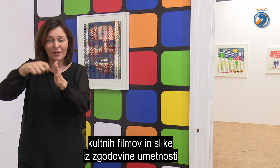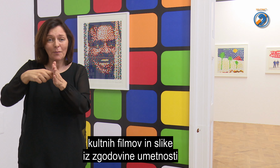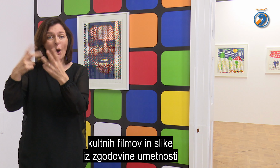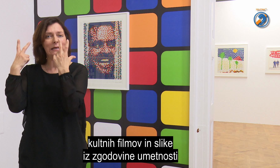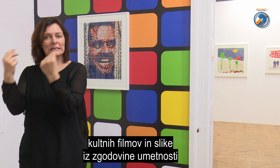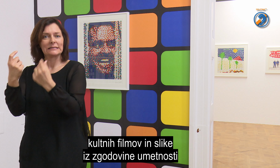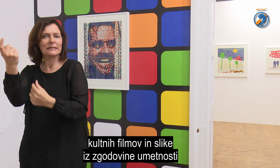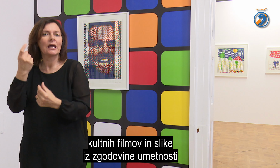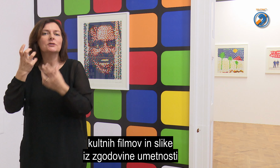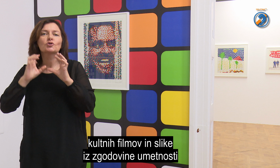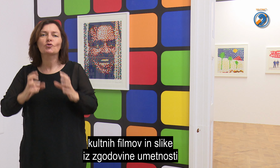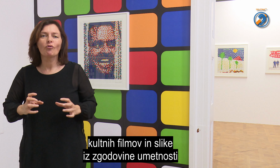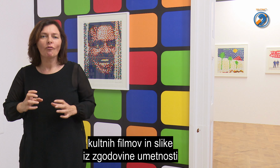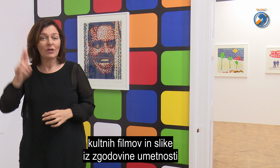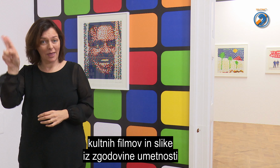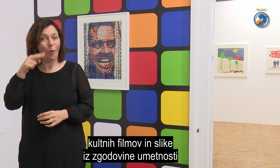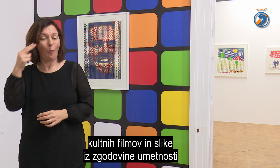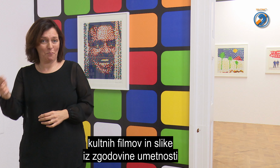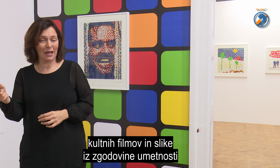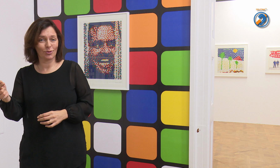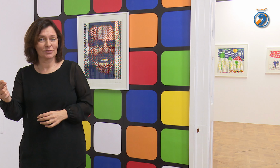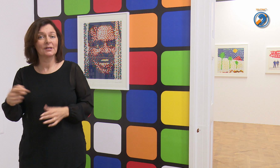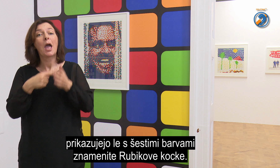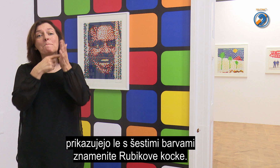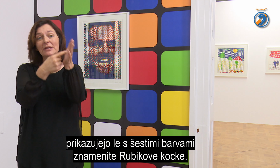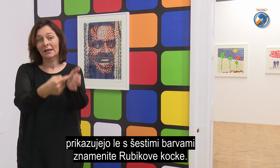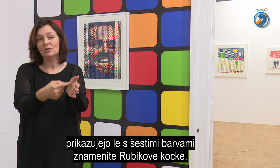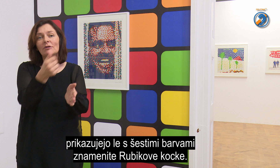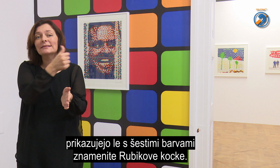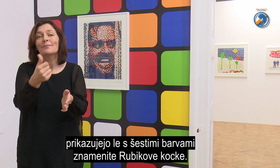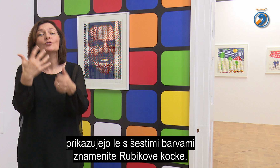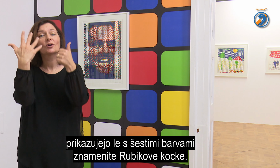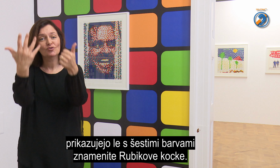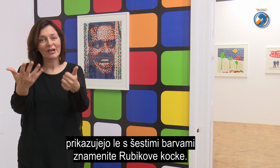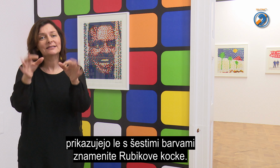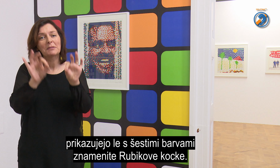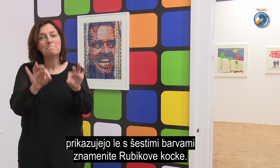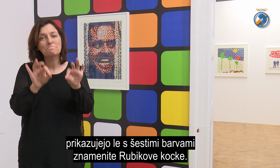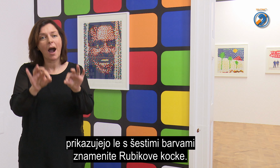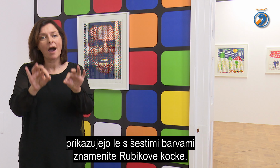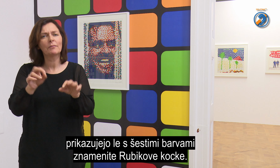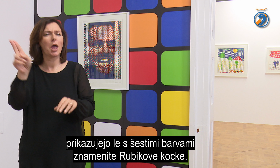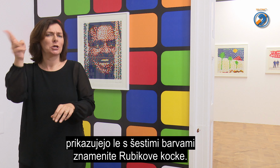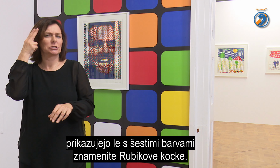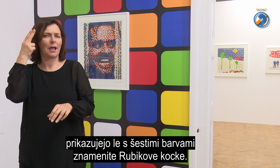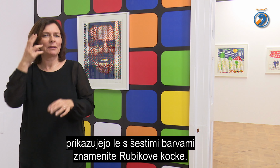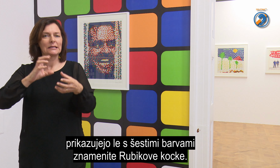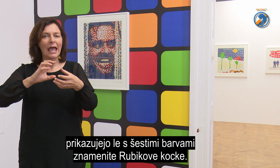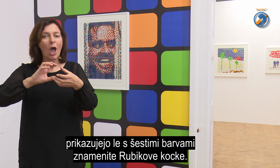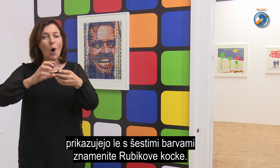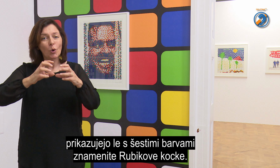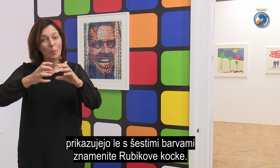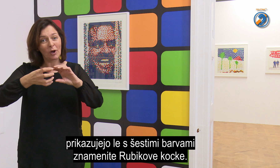iz zgodovine umetnosti prikazujejo le s 6 barvami znamenite